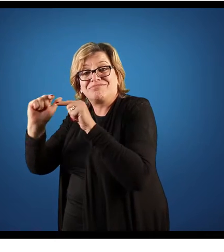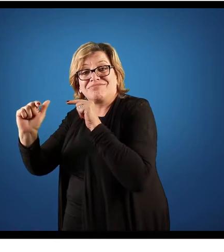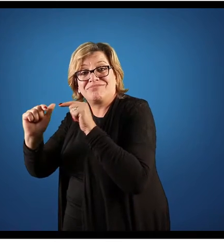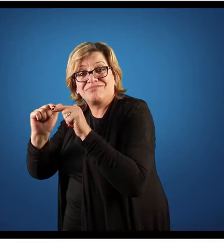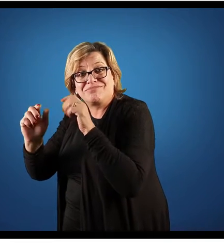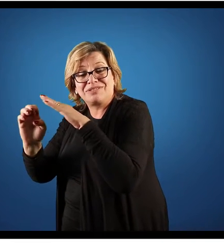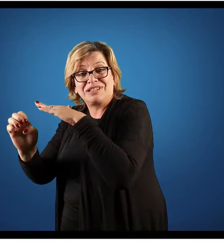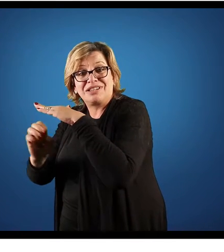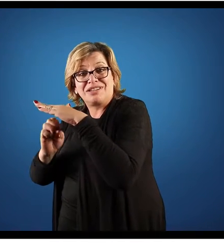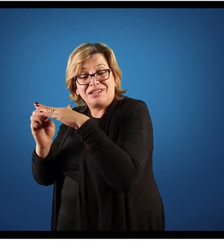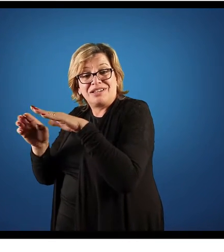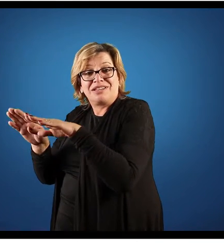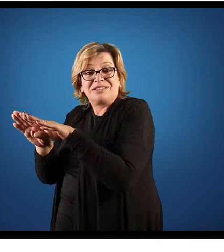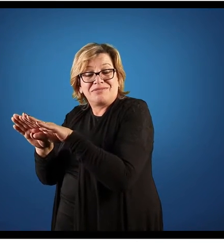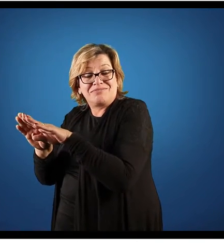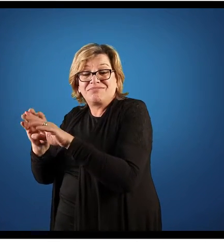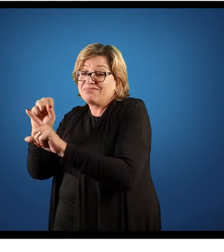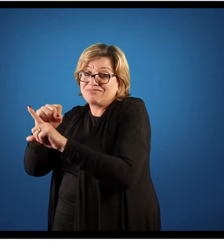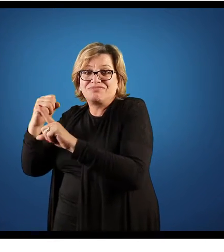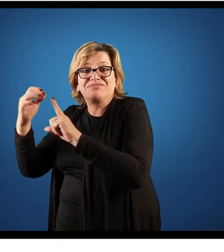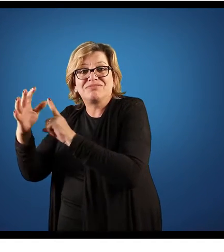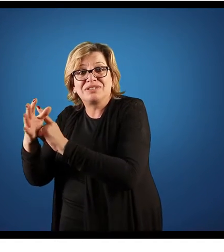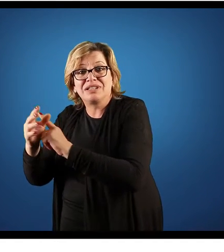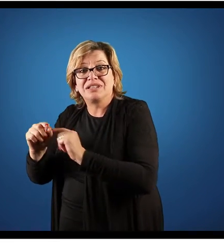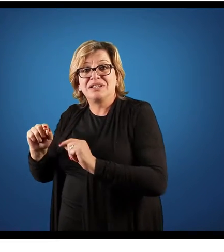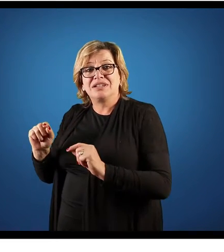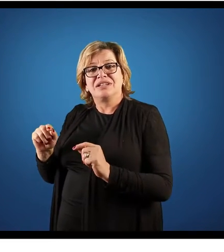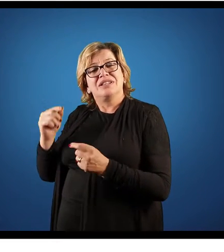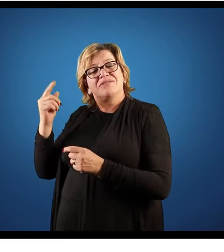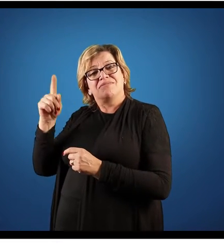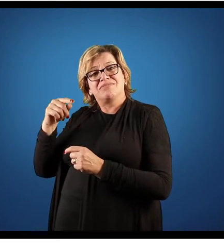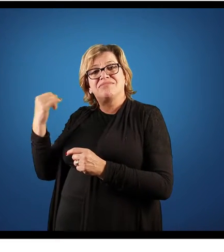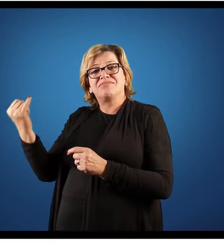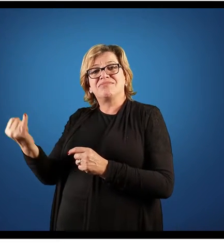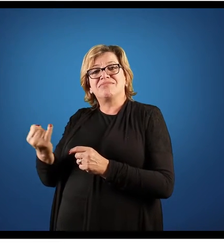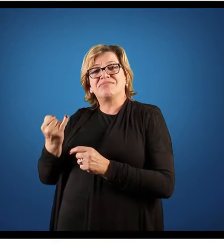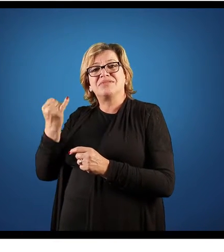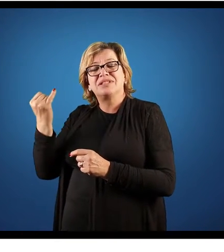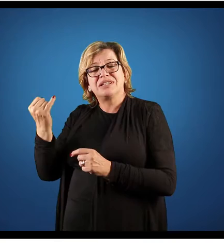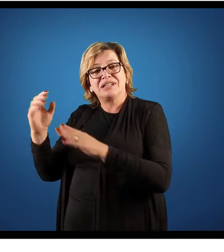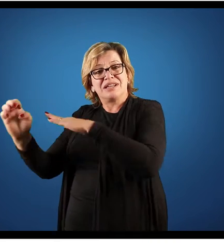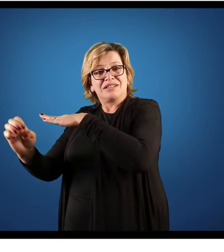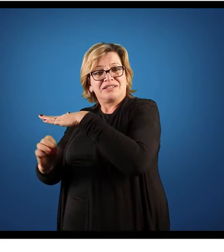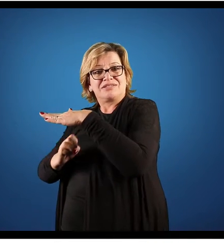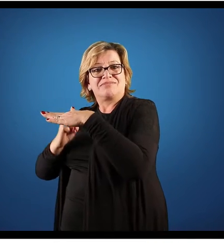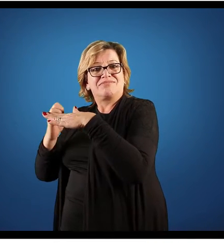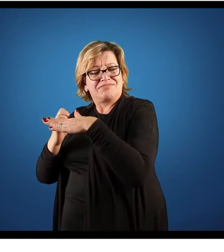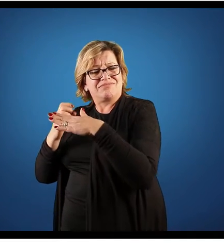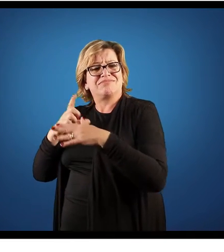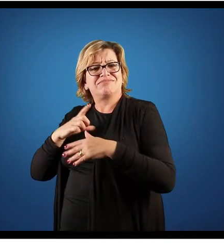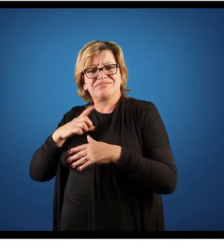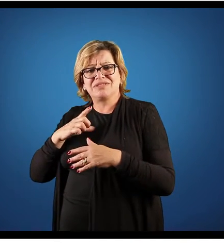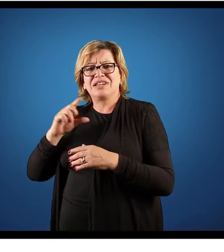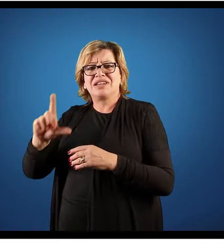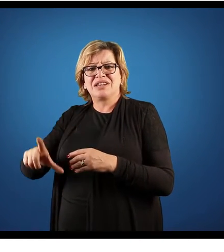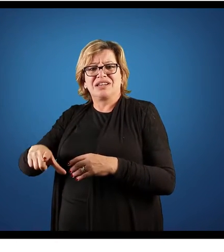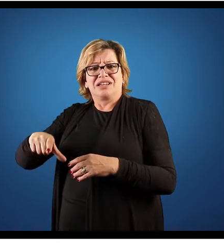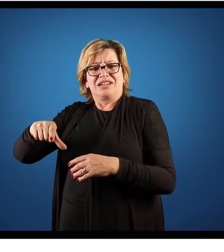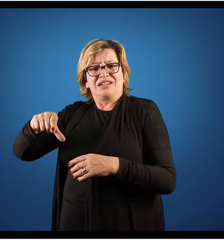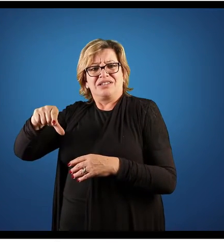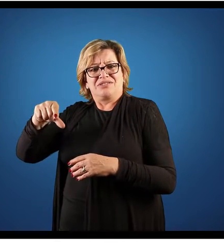empresa a sociedade como um todo então é muito interessante que as pessoas dessas empresas também tome a sua